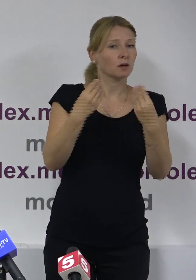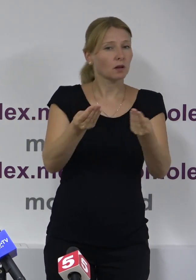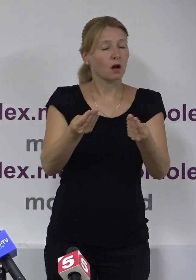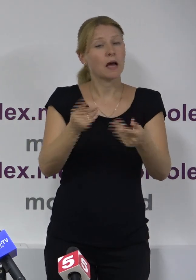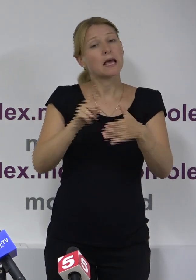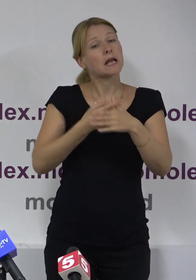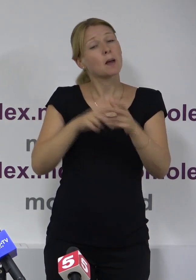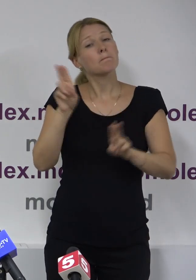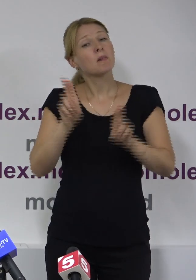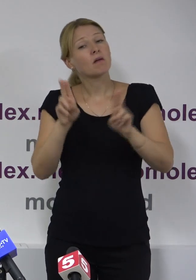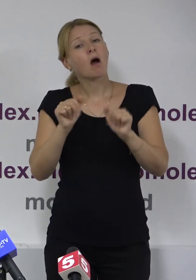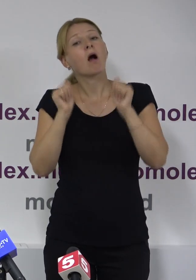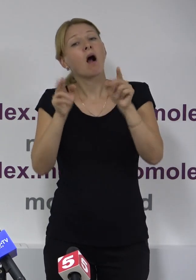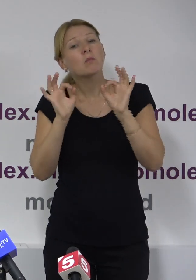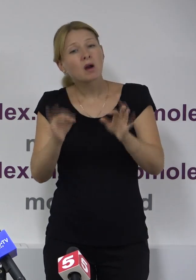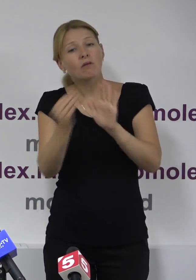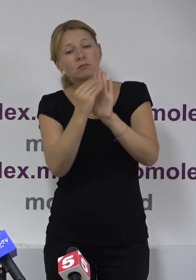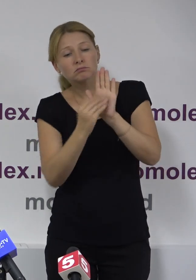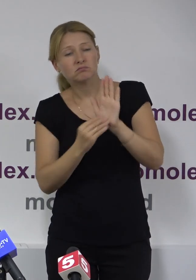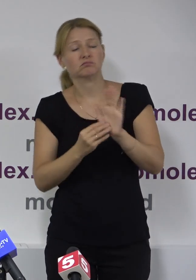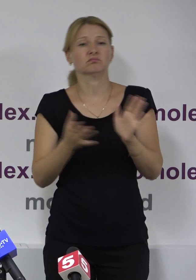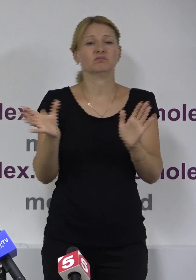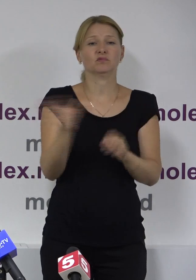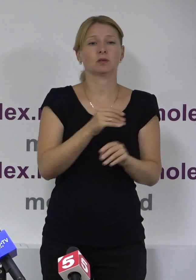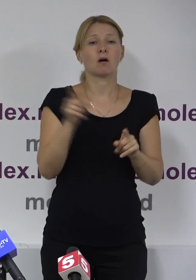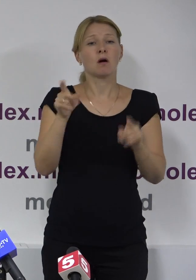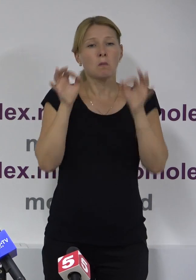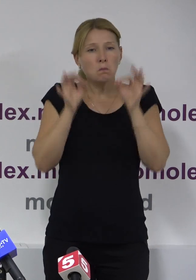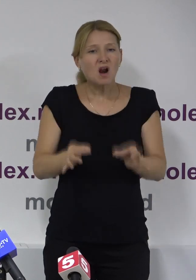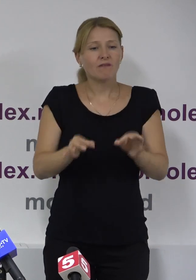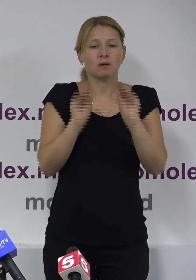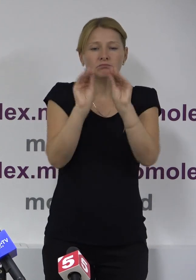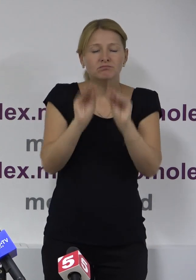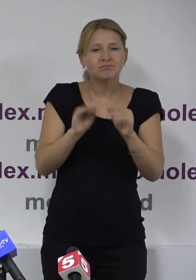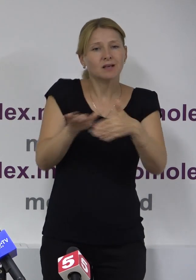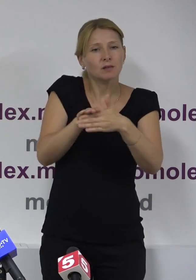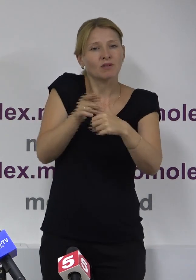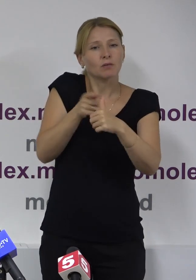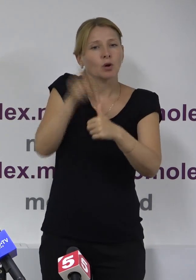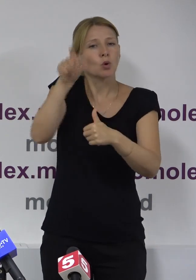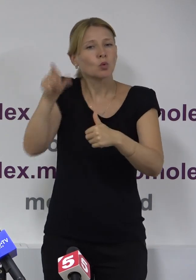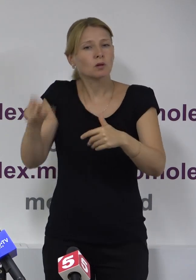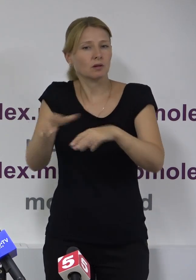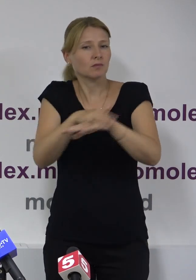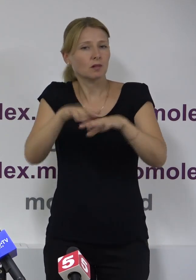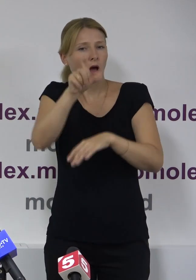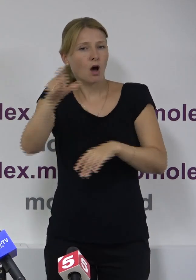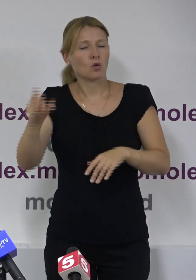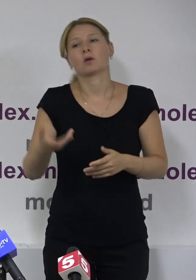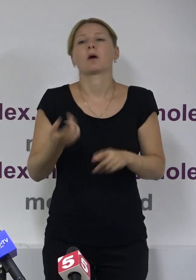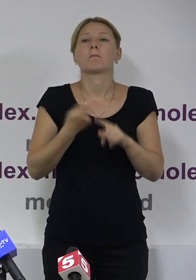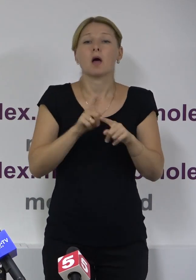modul în care se duce evidența, se ține evidența datelor în Registrul de Stat al populației. În speță, dacă